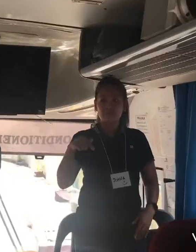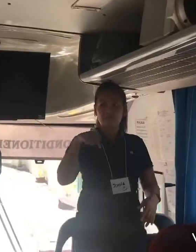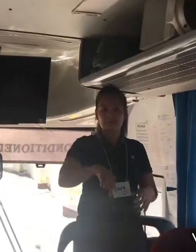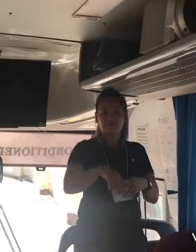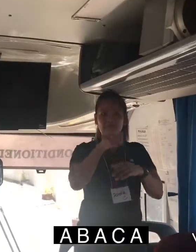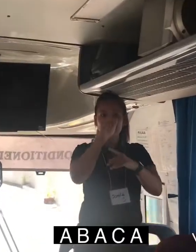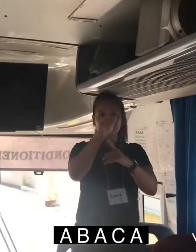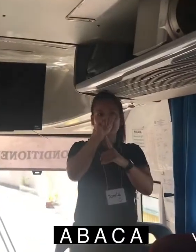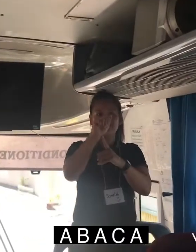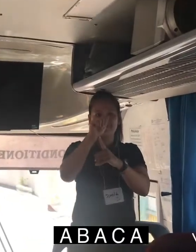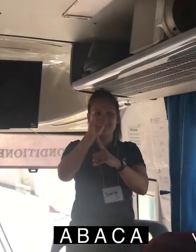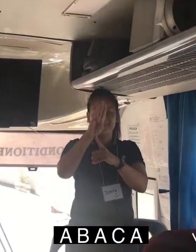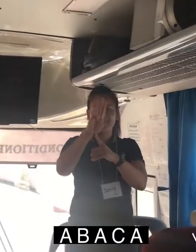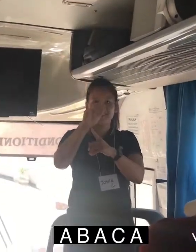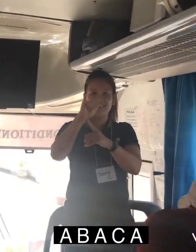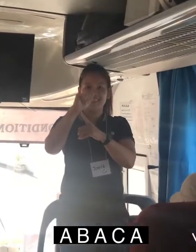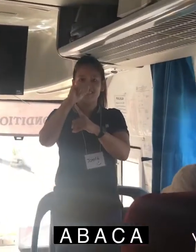safe tayong lahat.